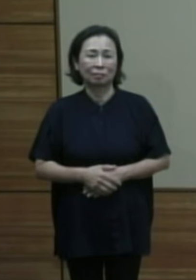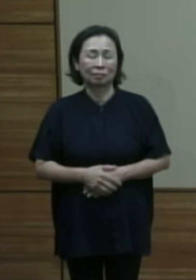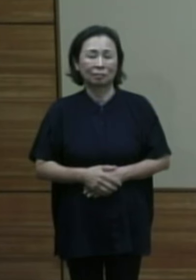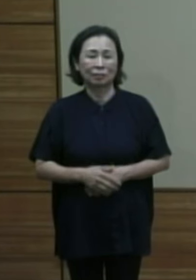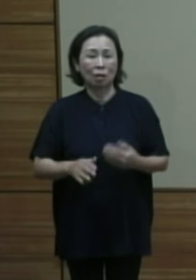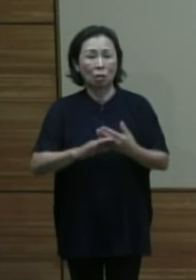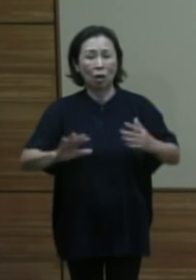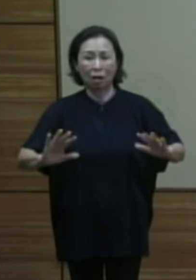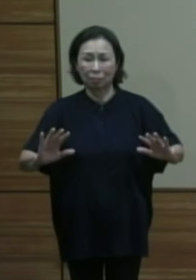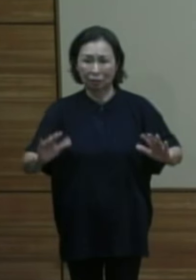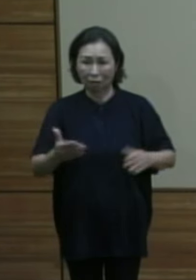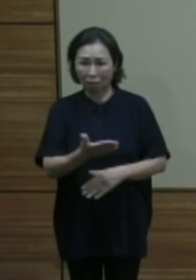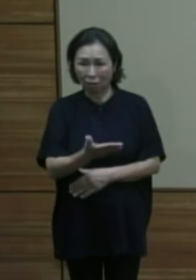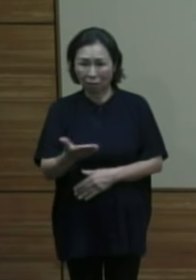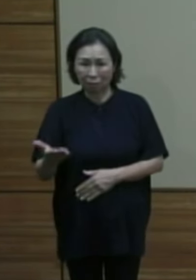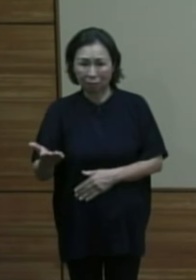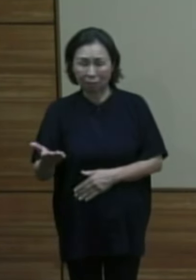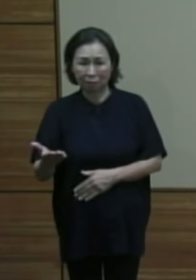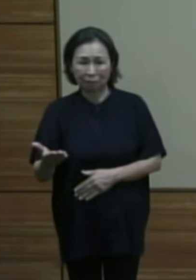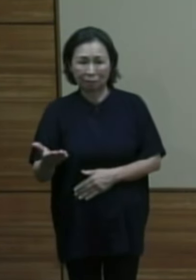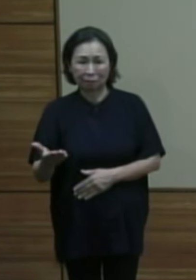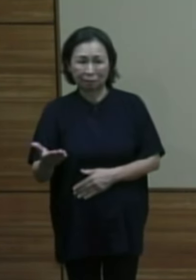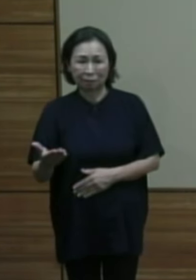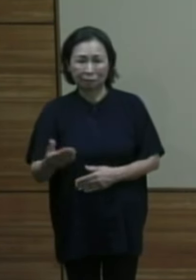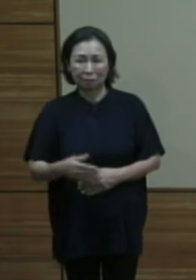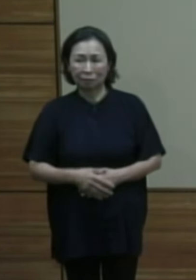その他ございませんか。よろしいでしょうか。